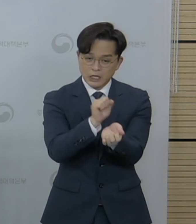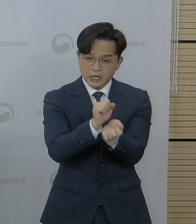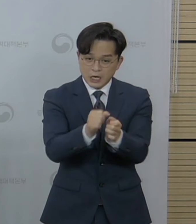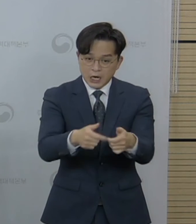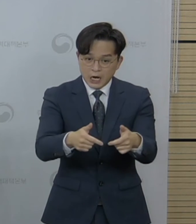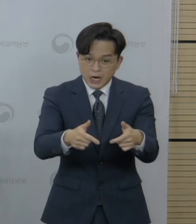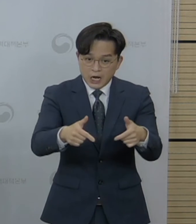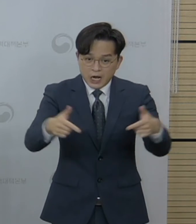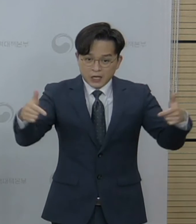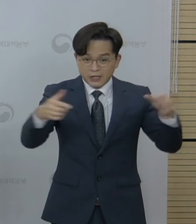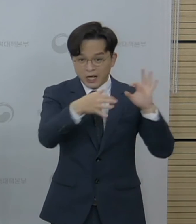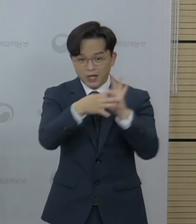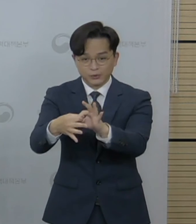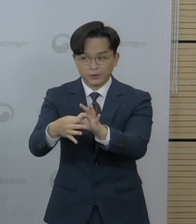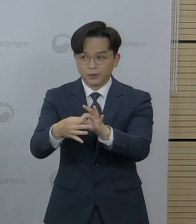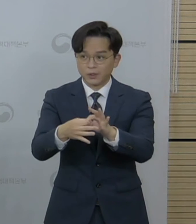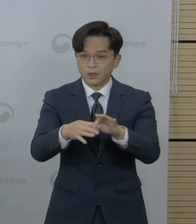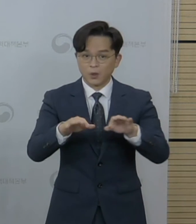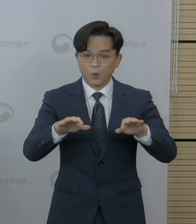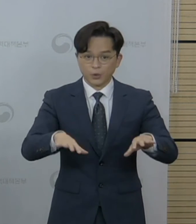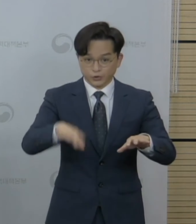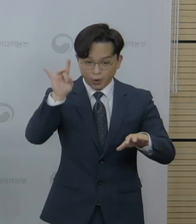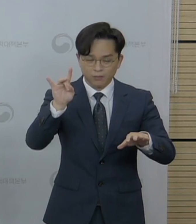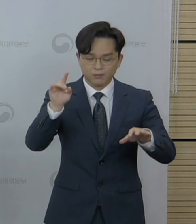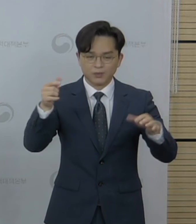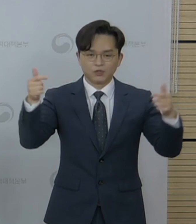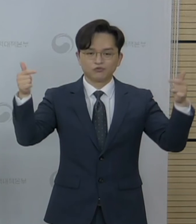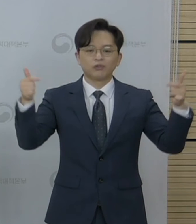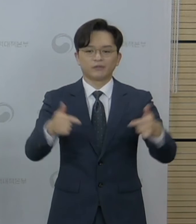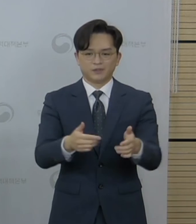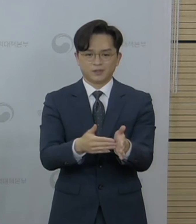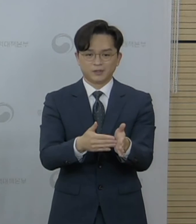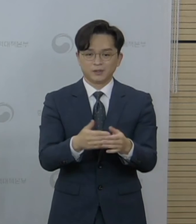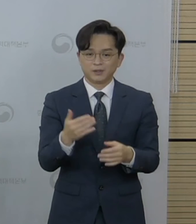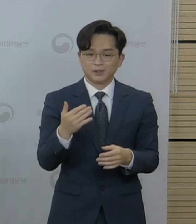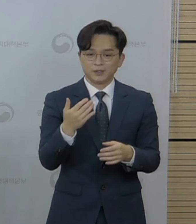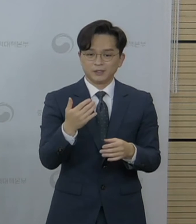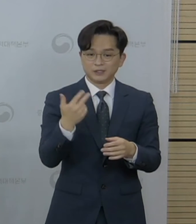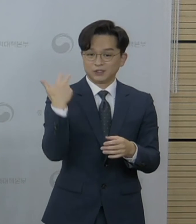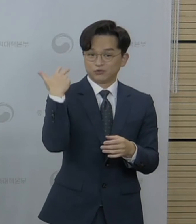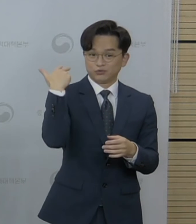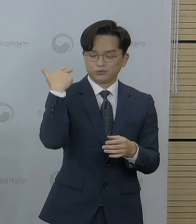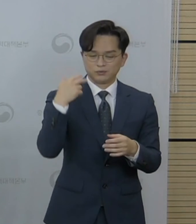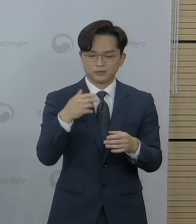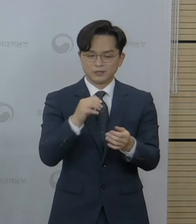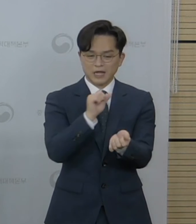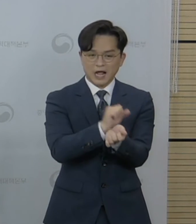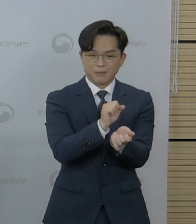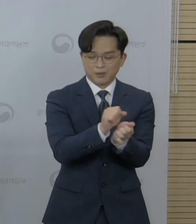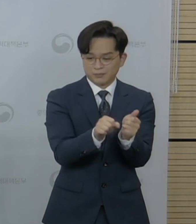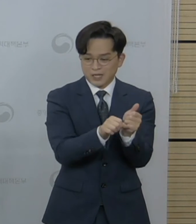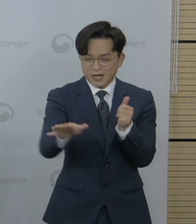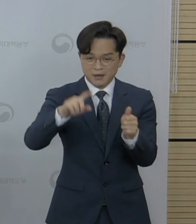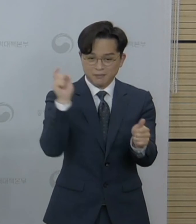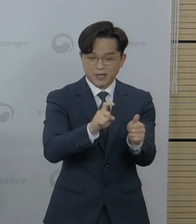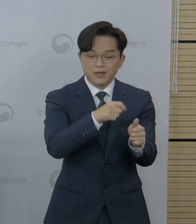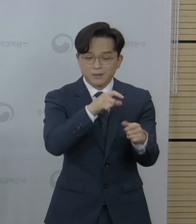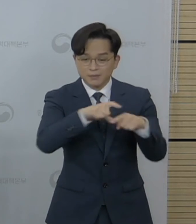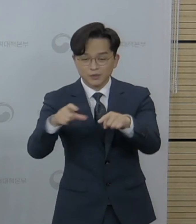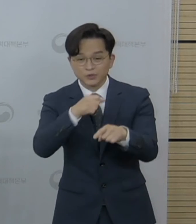수 있습니다. 지난주 감염 재생산 지수는 1 이하인 것으로 나타났습니다.